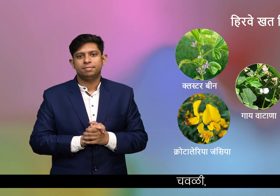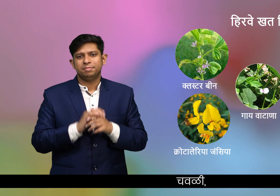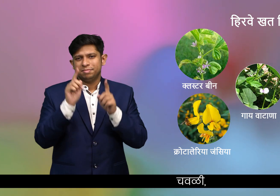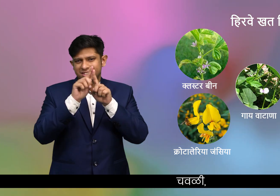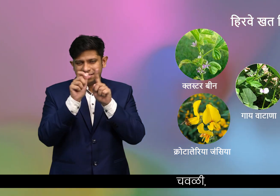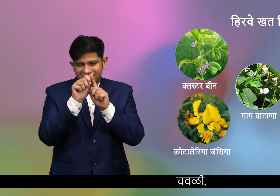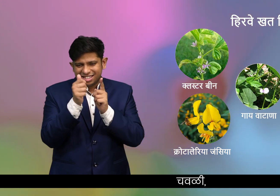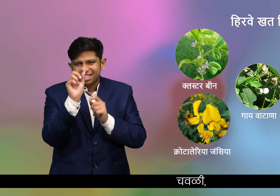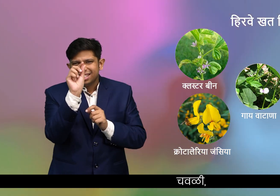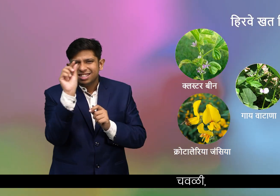चवळी,